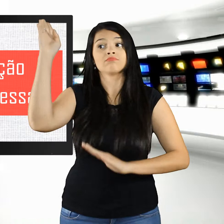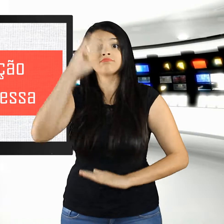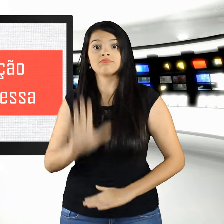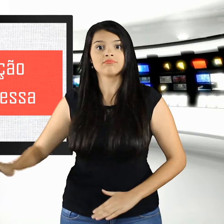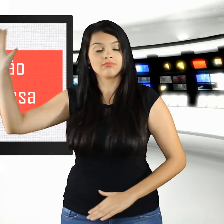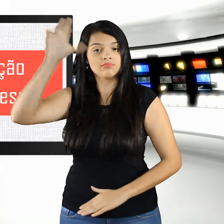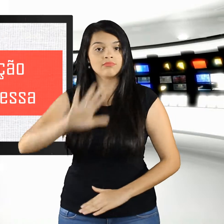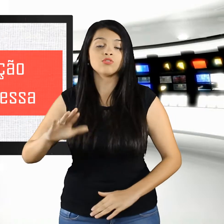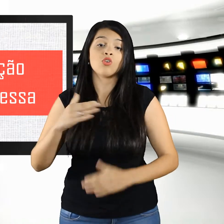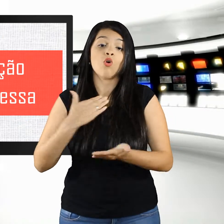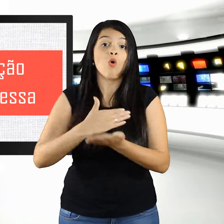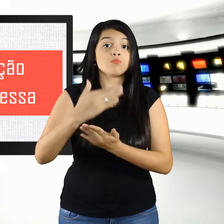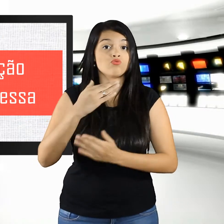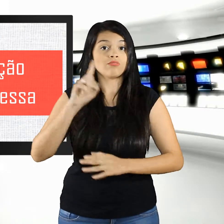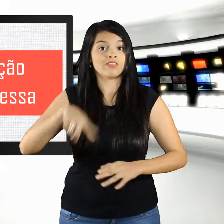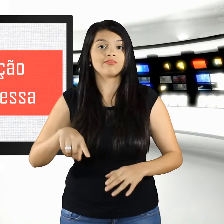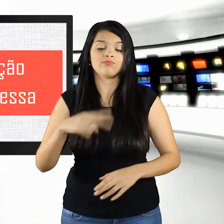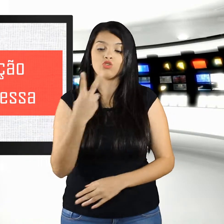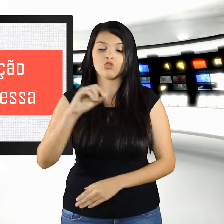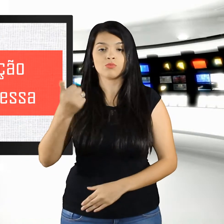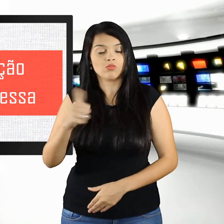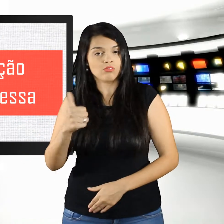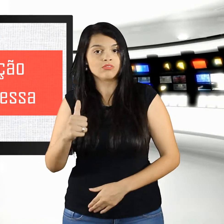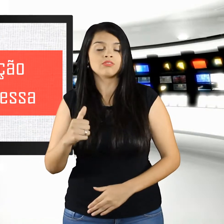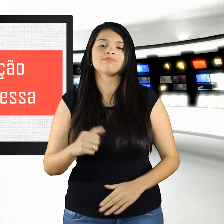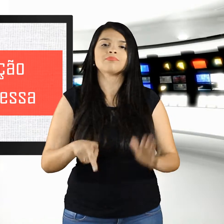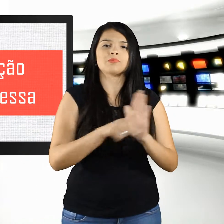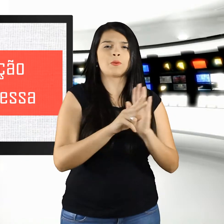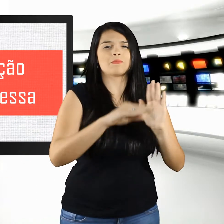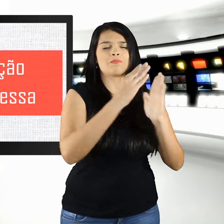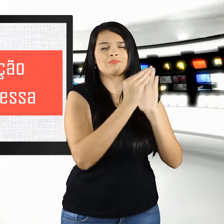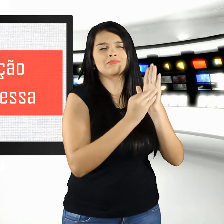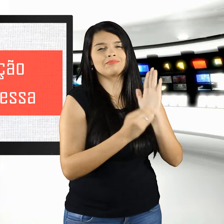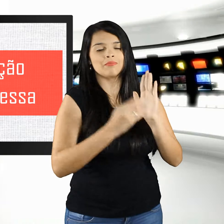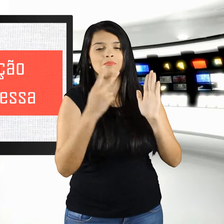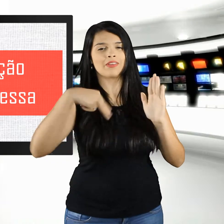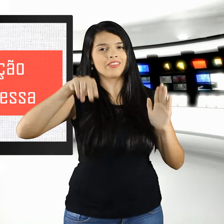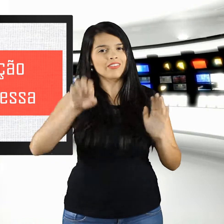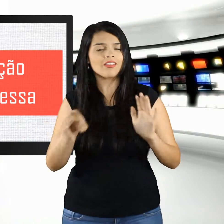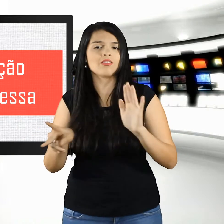desde 2011, o Plano Nacional dos Direitos da Pessoa com Deficiência, Viver Sem Limite,